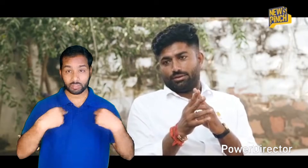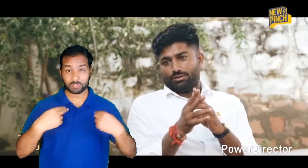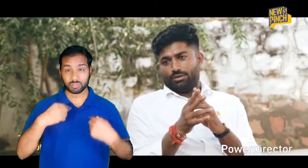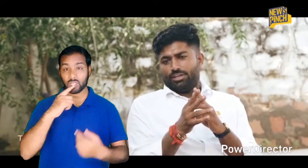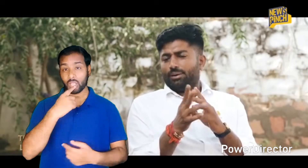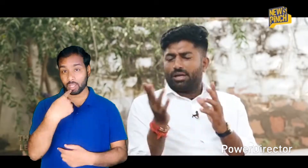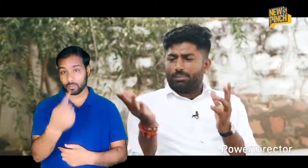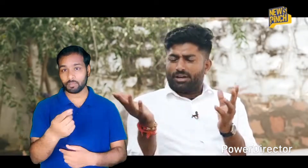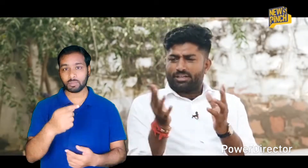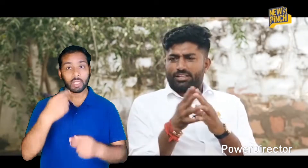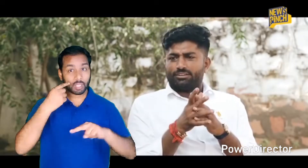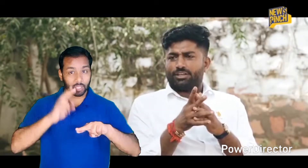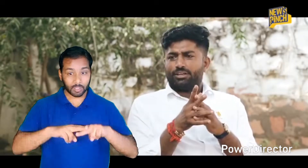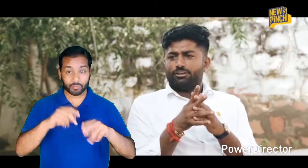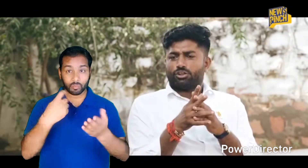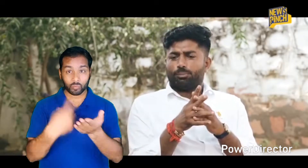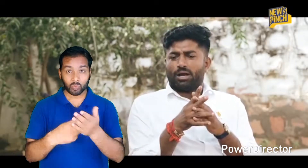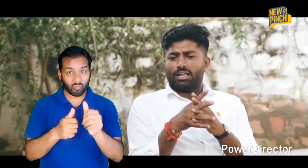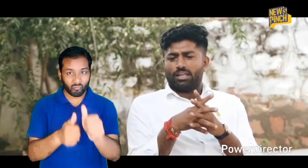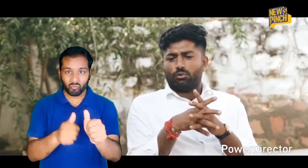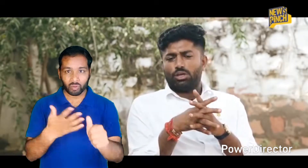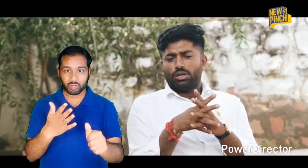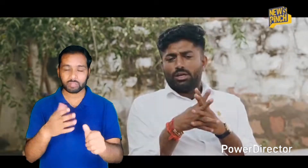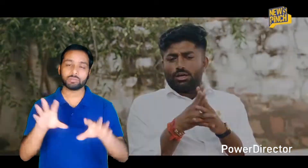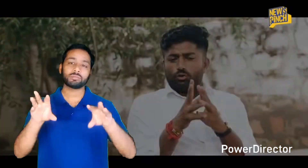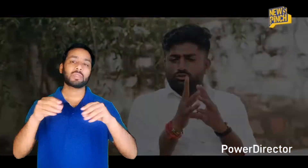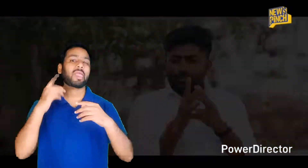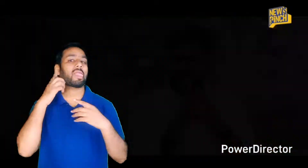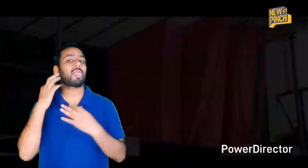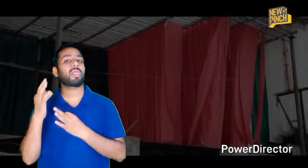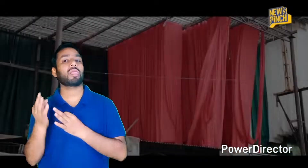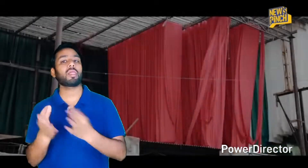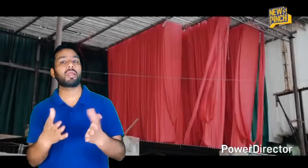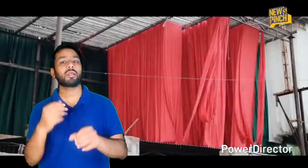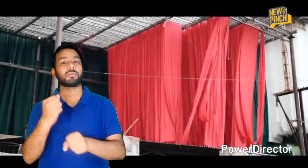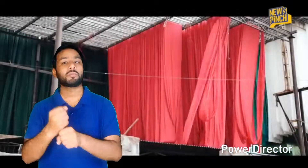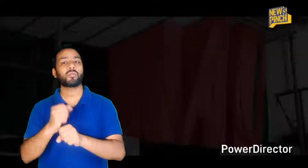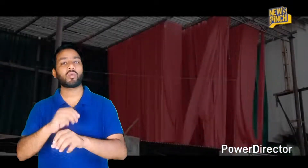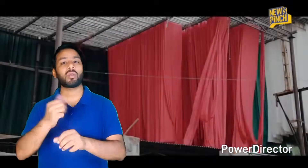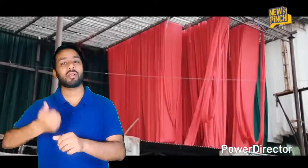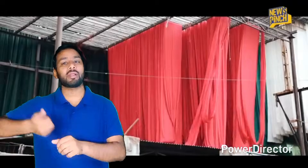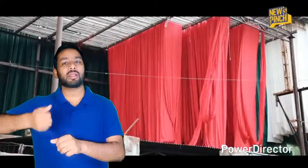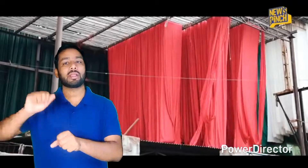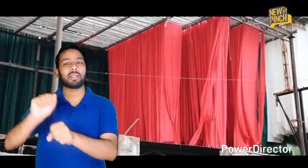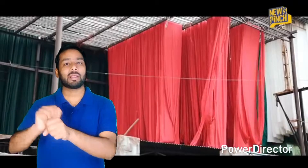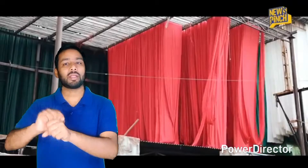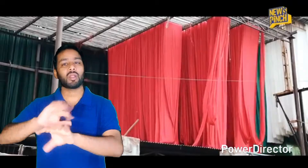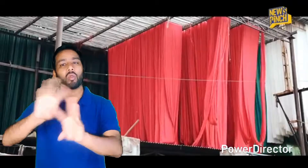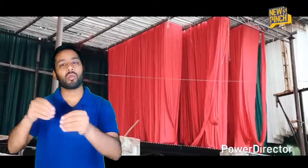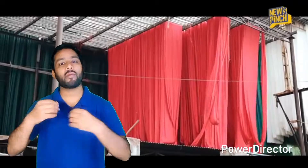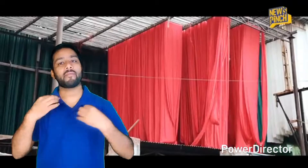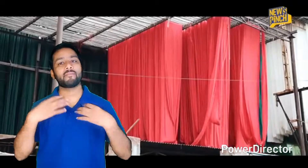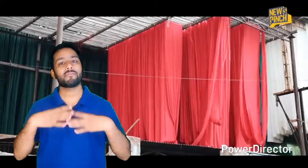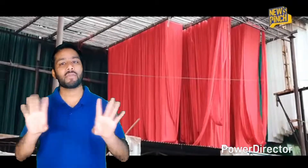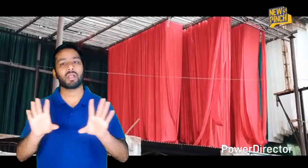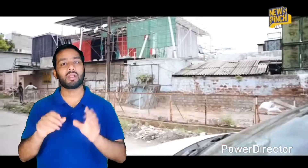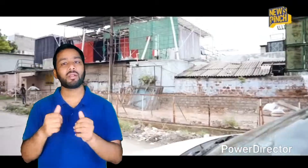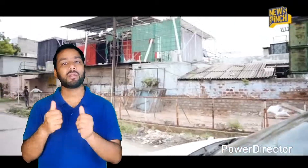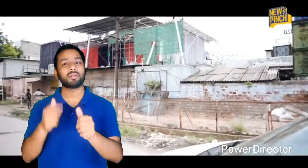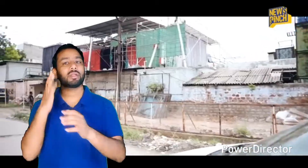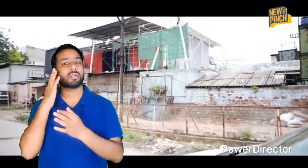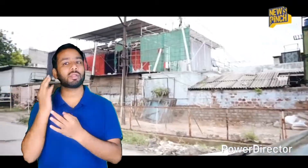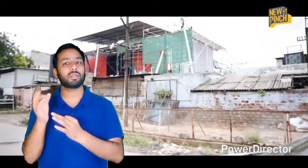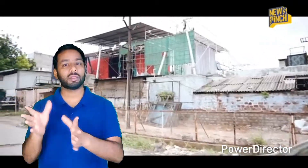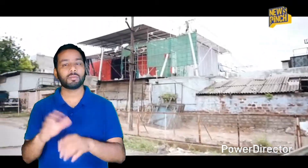अपराध है। ये हमारे पास आदेश है, इसकी पालना नहीं हुई। टेक्सटाइल के जो एफिलेंट्स होते हैं उनको ट्रीट